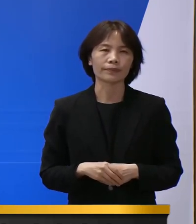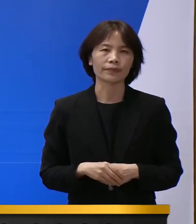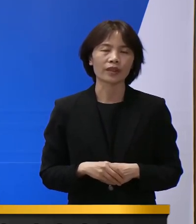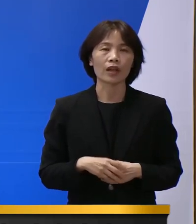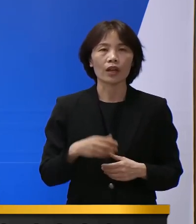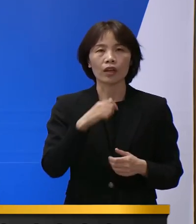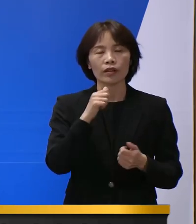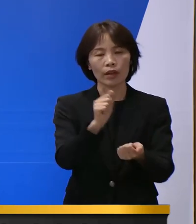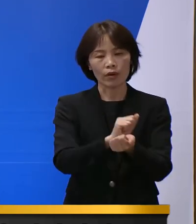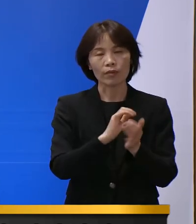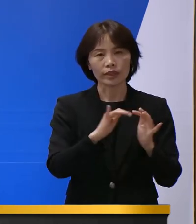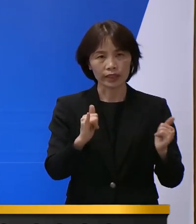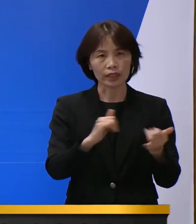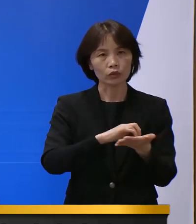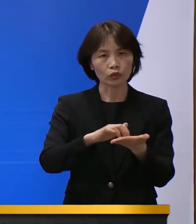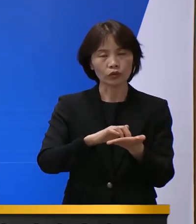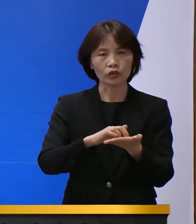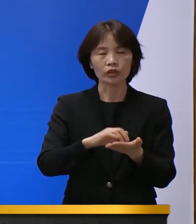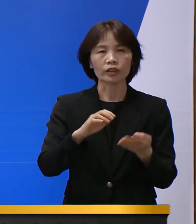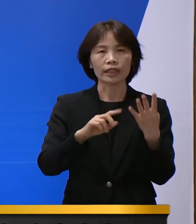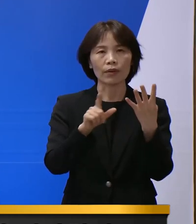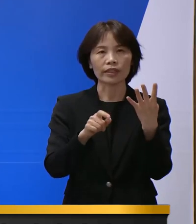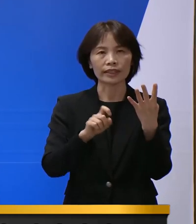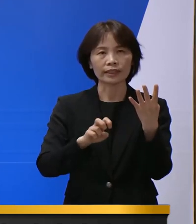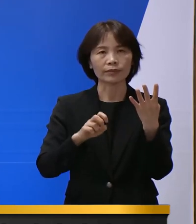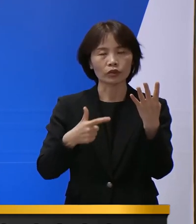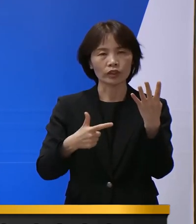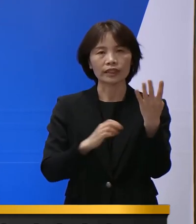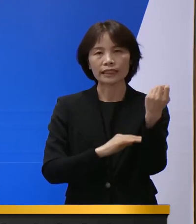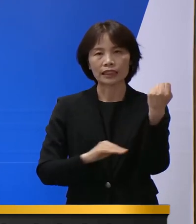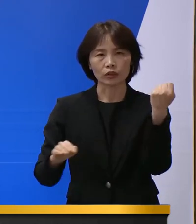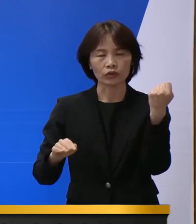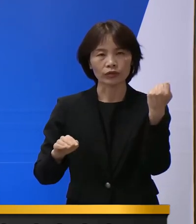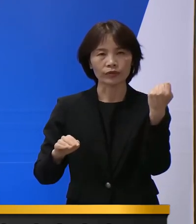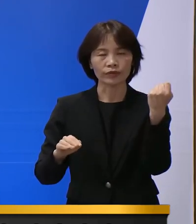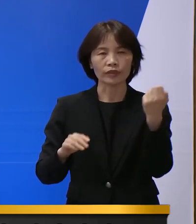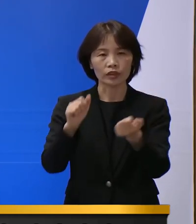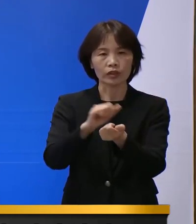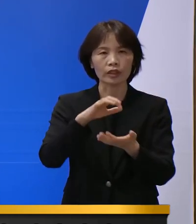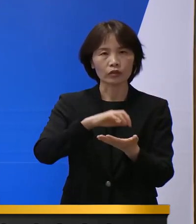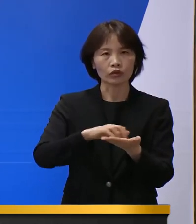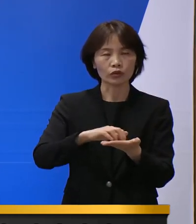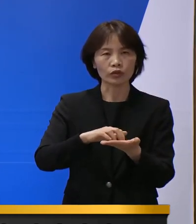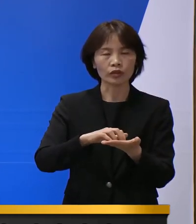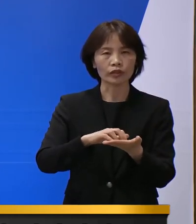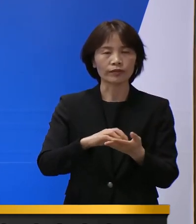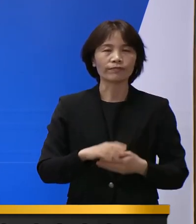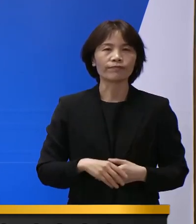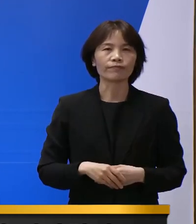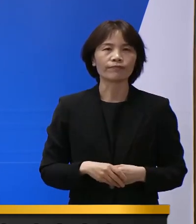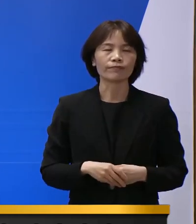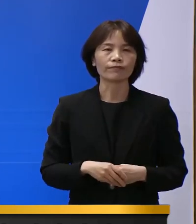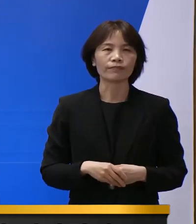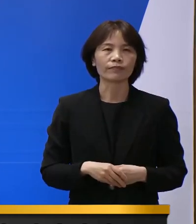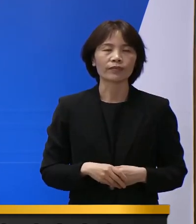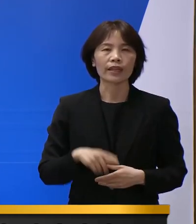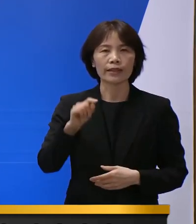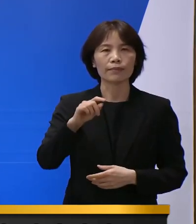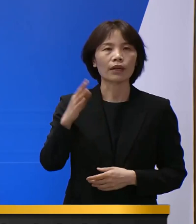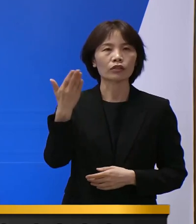다음은 경기도 확진자 발생 현황입니다. 4월 26일 0시 기준 경기도 누적 확진자 수는 전일 오전 0시 대비